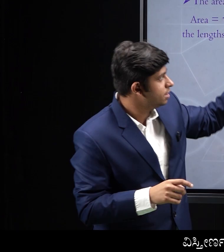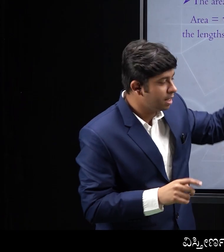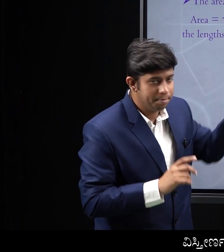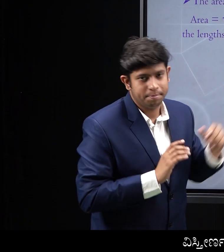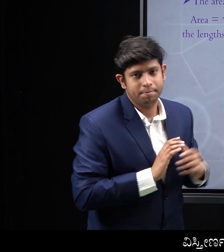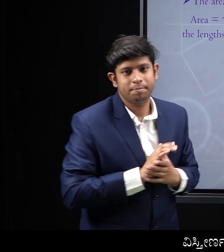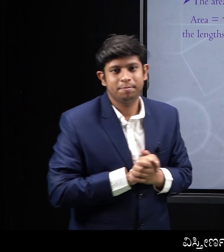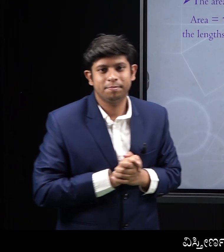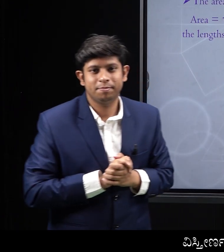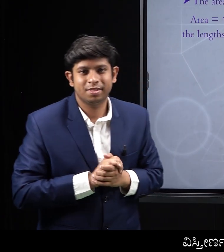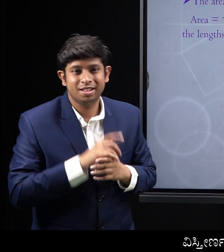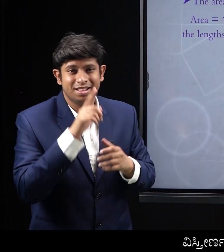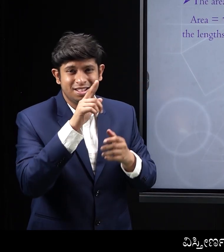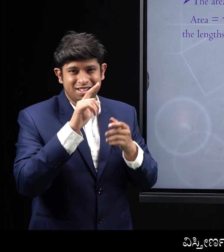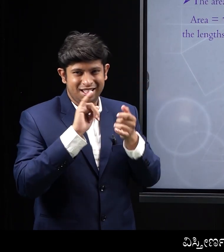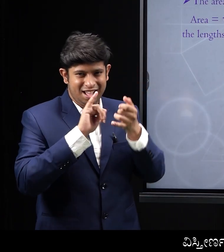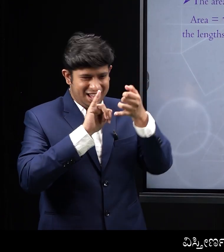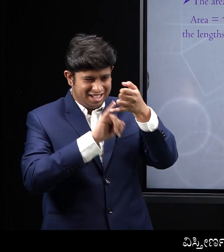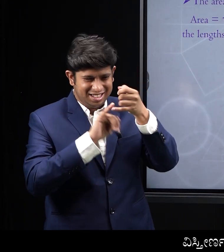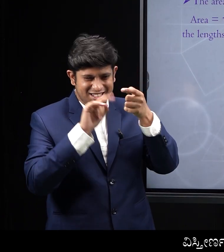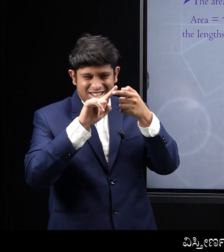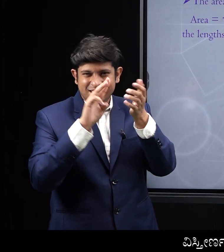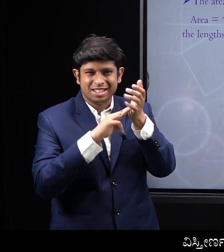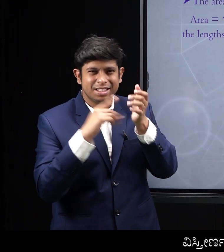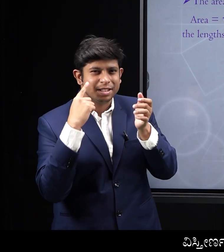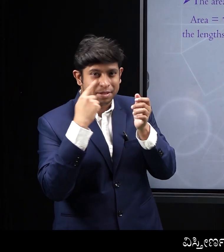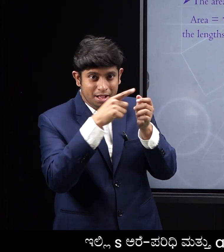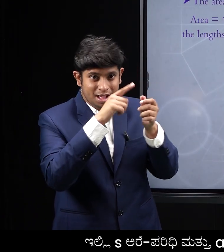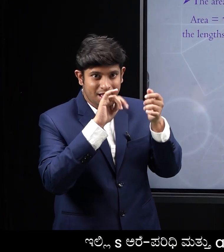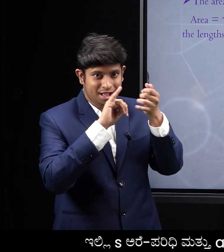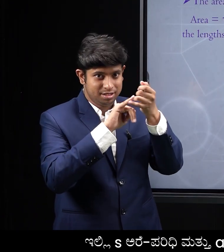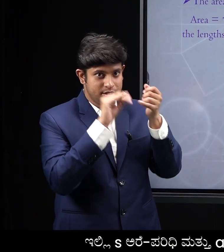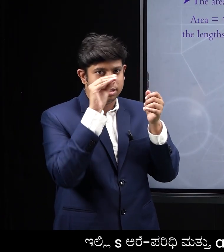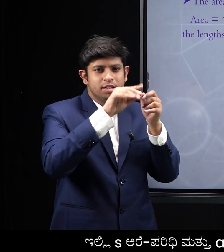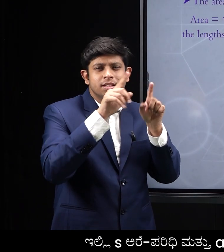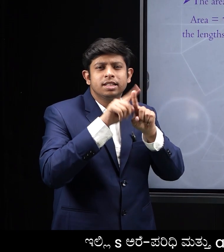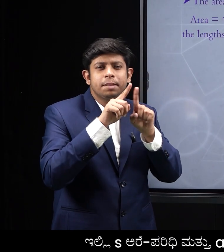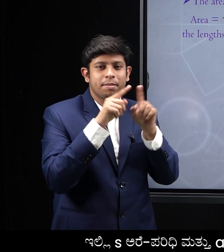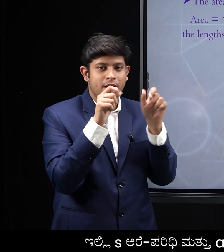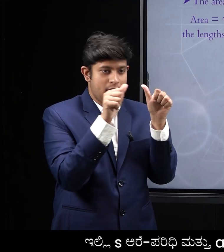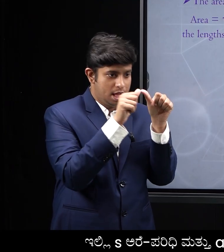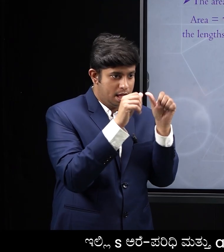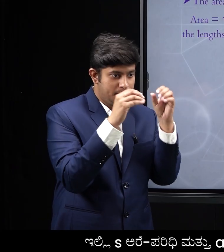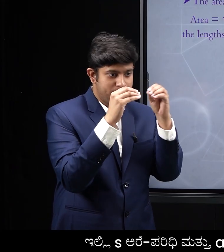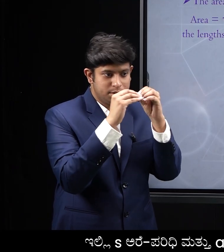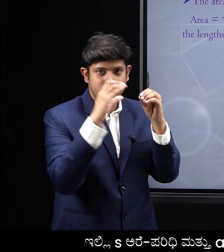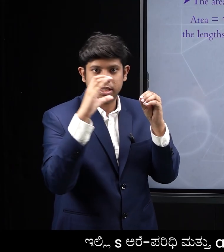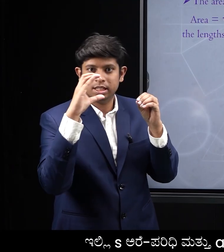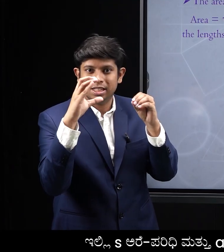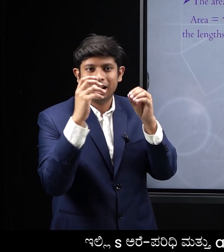ಆಫ್ S ಇಂಟು S ಮೈನಸ್ A, S ಮೈನಸ್ B, S ಮೈನಸ್ C. ಇಲ್ಲಿ S ಅರೆ ಪರಿಧಿ ಮತ್ತು AB ಮತ್ತು